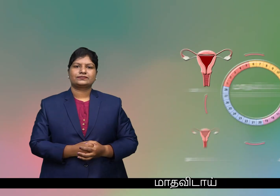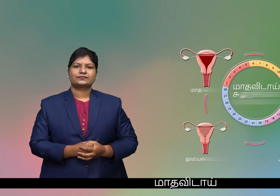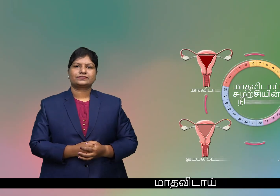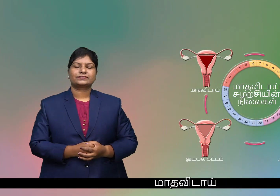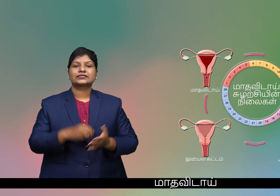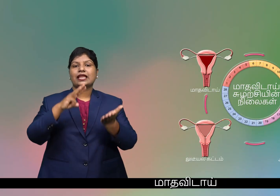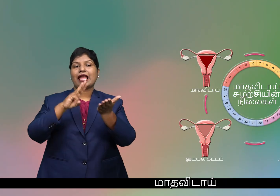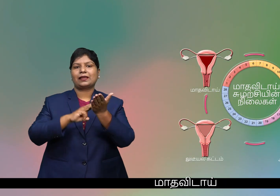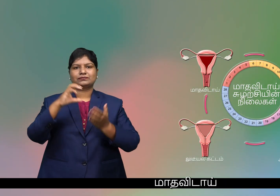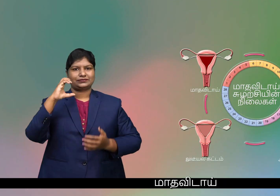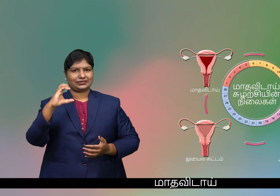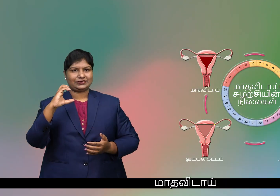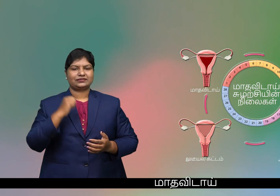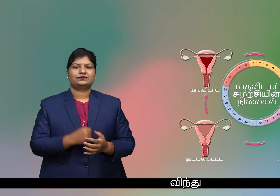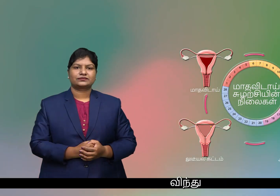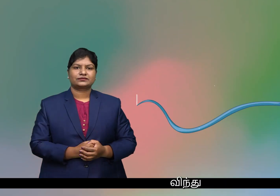மாதவிடாய்,